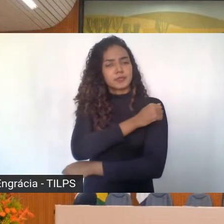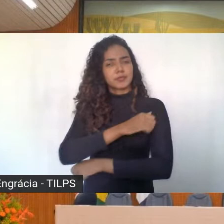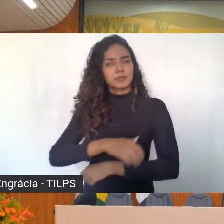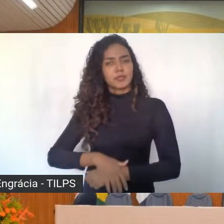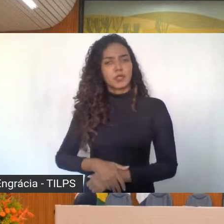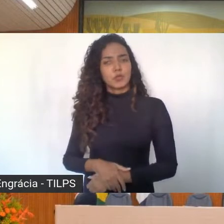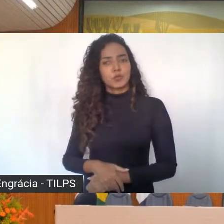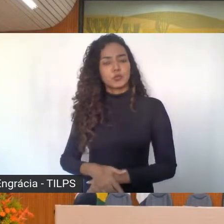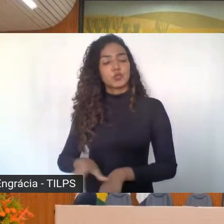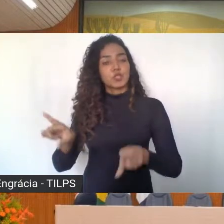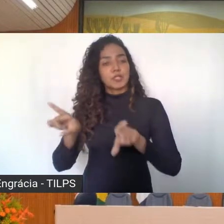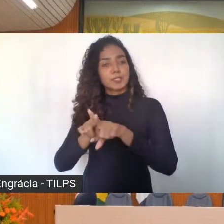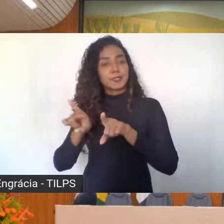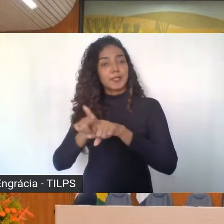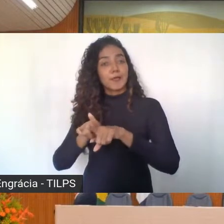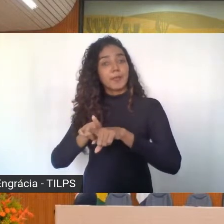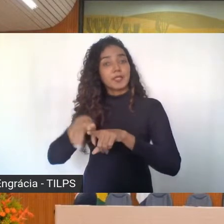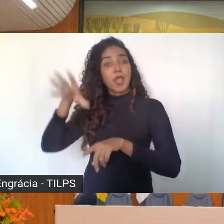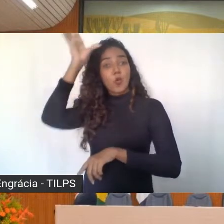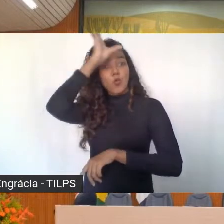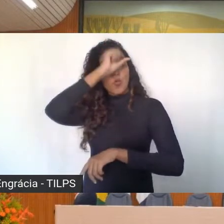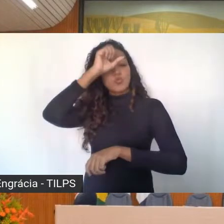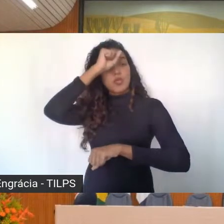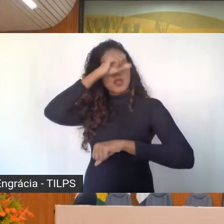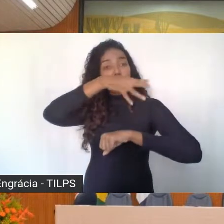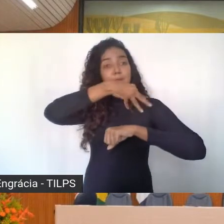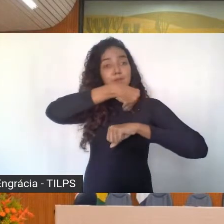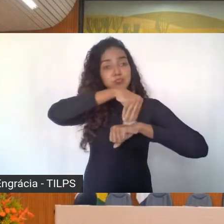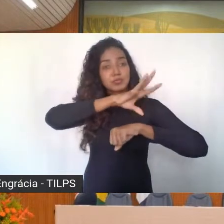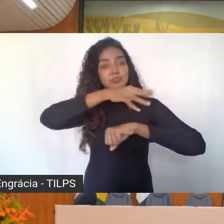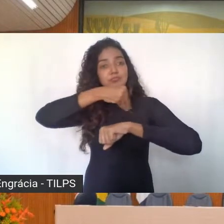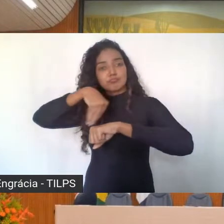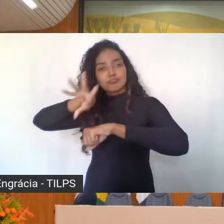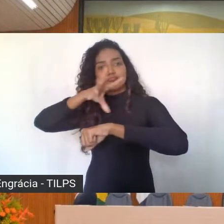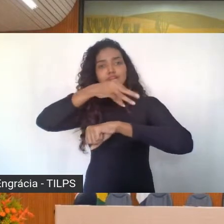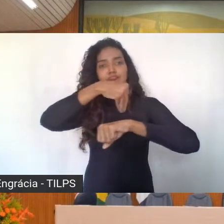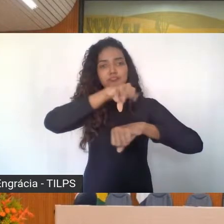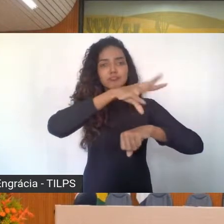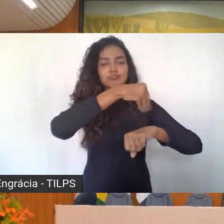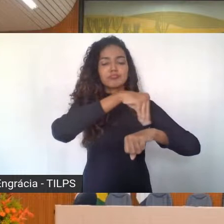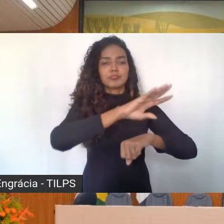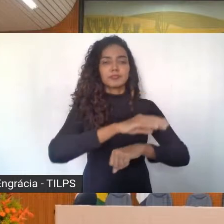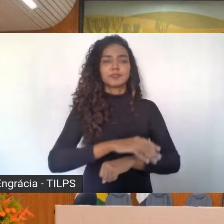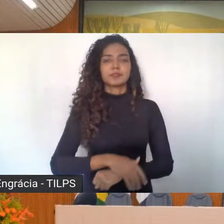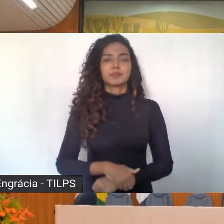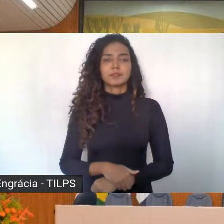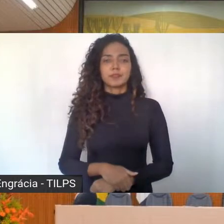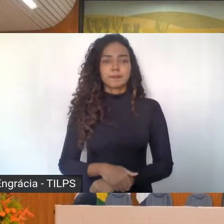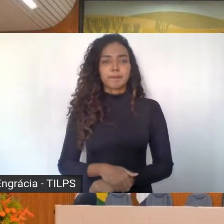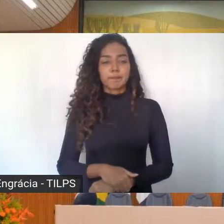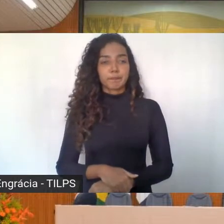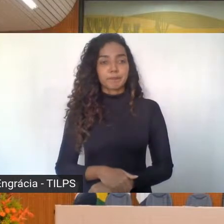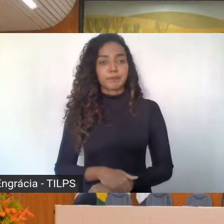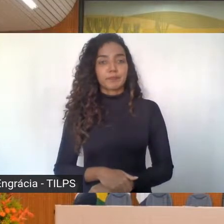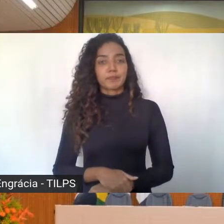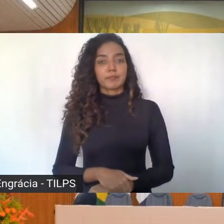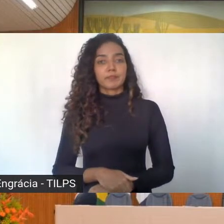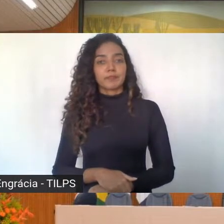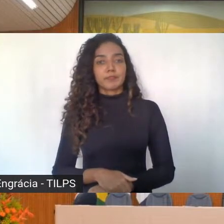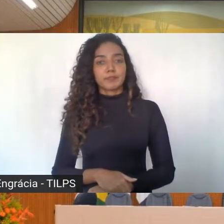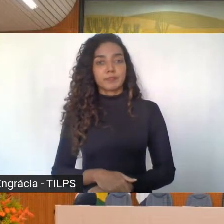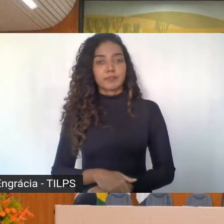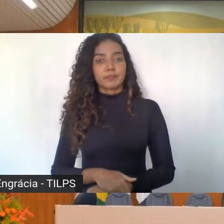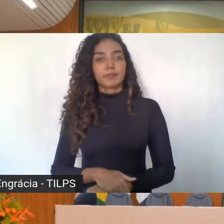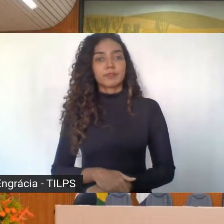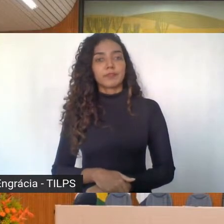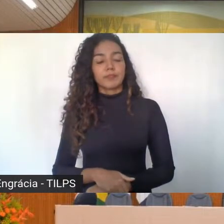os nossos conhecimentos, essa formação que é prevista para vocês, e vamos acolhê-los, sim,